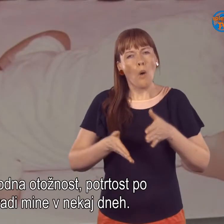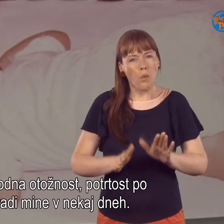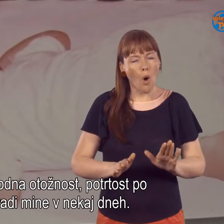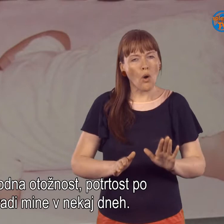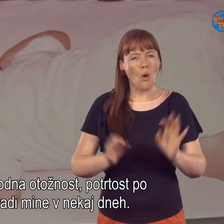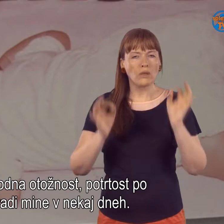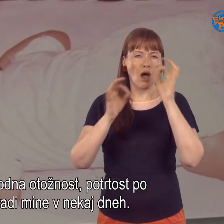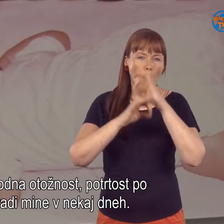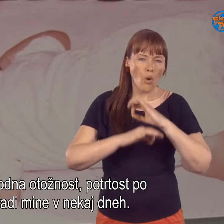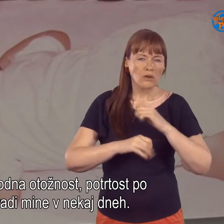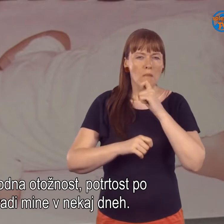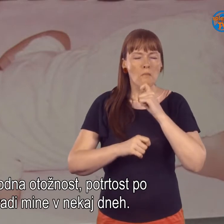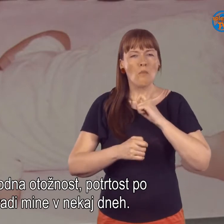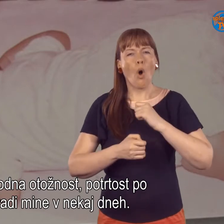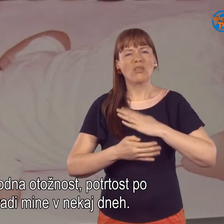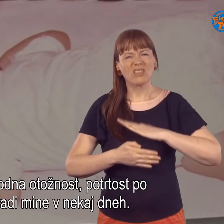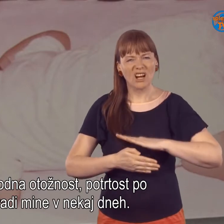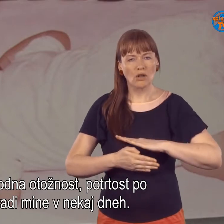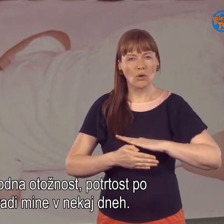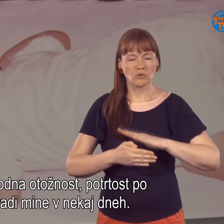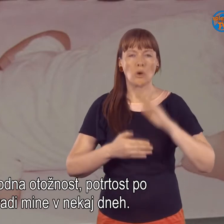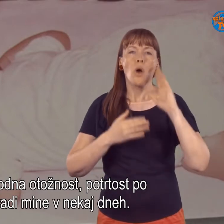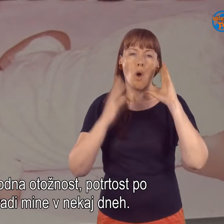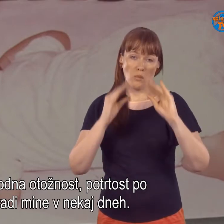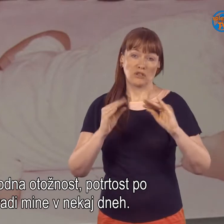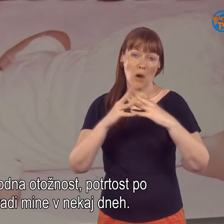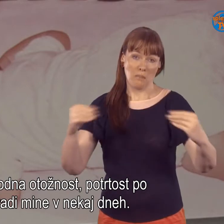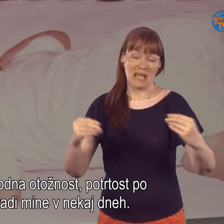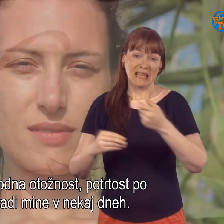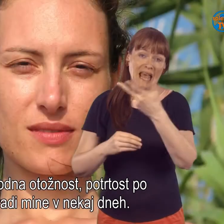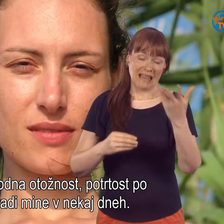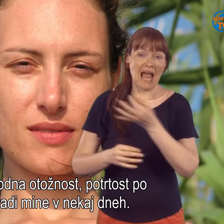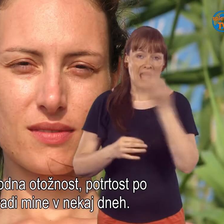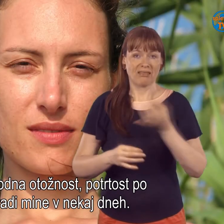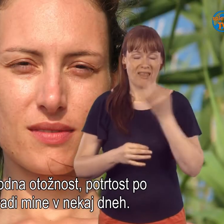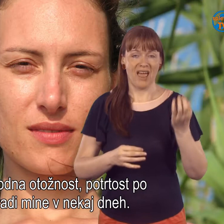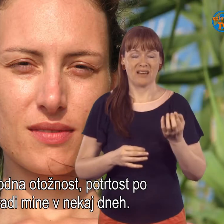Poporodna otožnost, potrtost ponavadi mine v nekaj dneh.